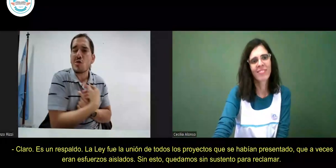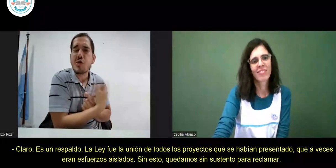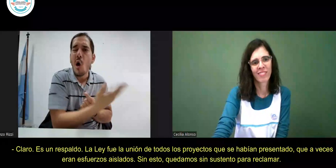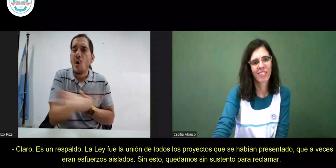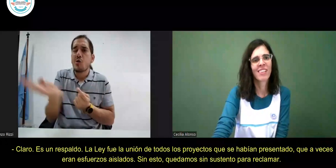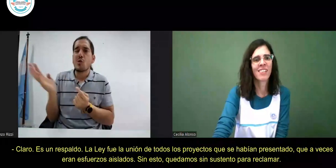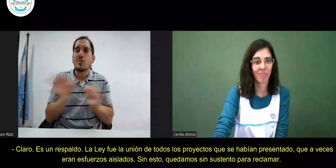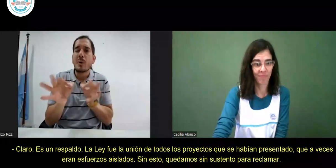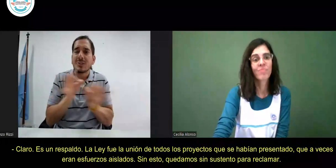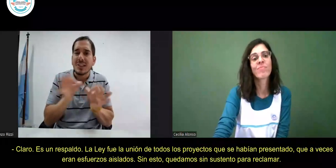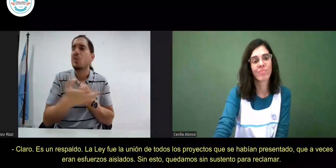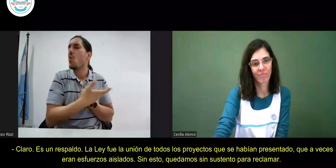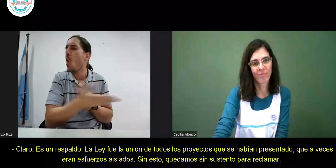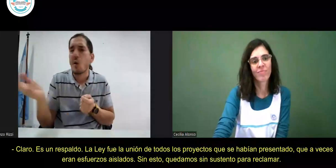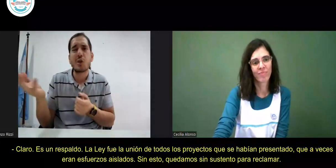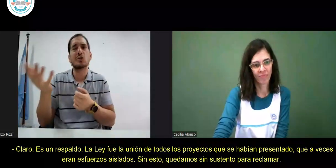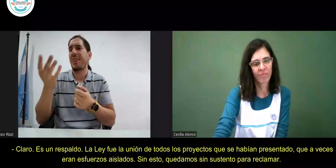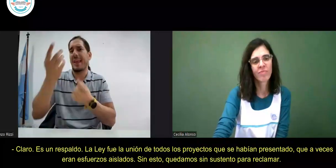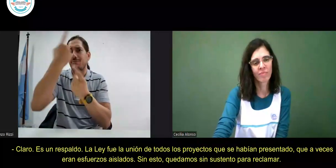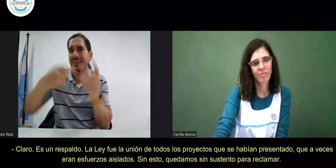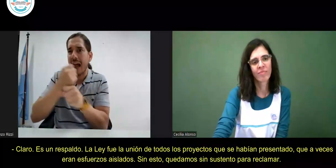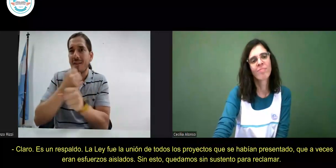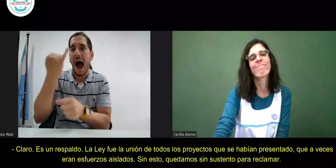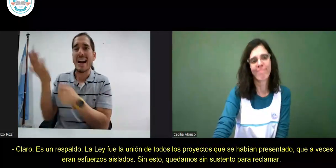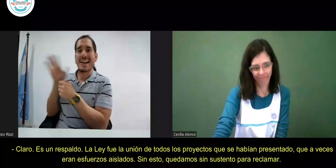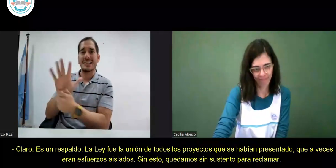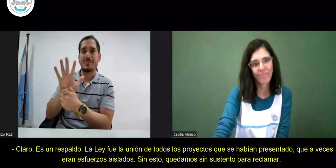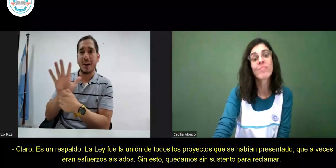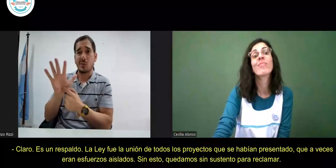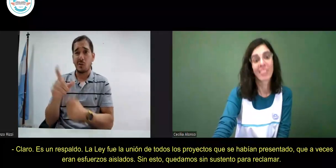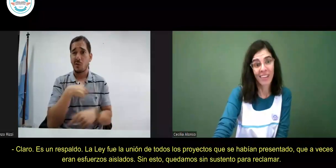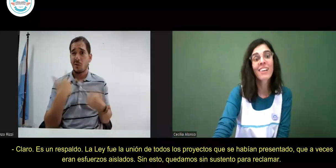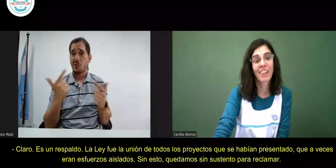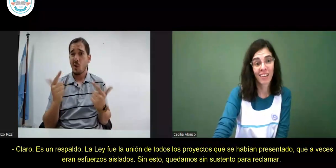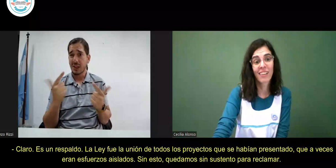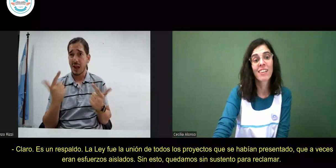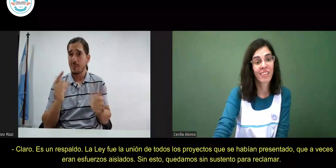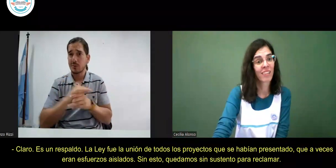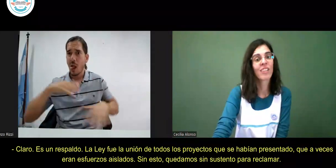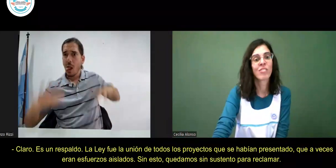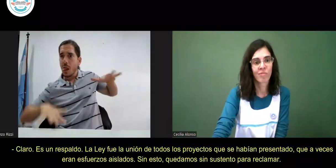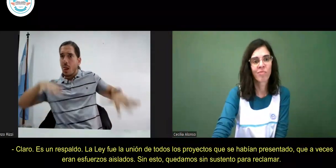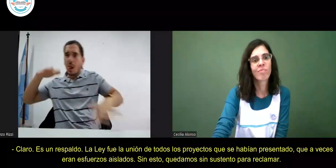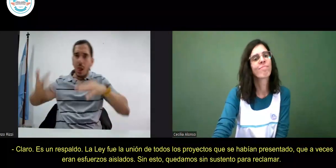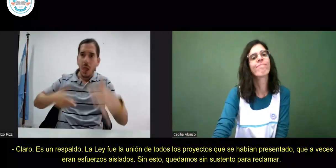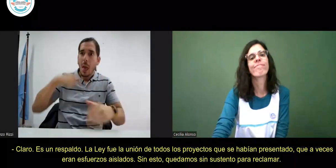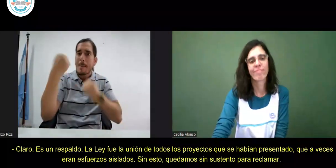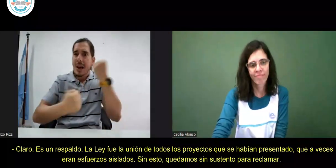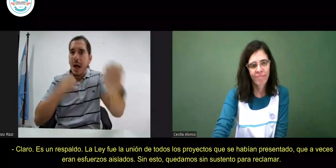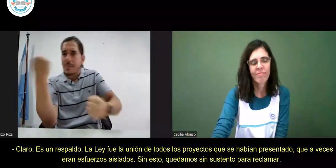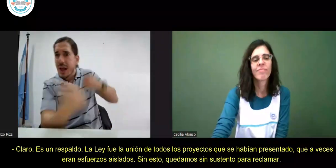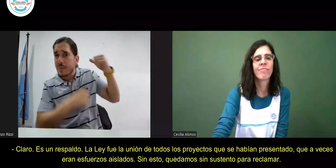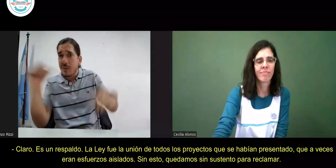Claro, es un respaldo. La ley fue la unión de todos los proyectos que se habían presentado, que a veces eran unos